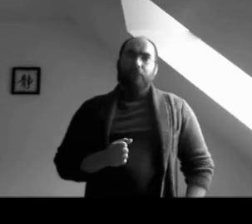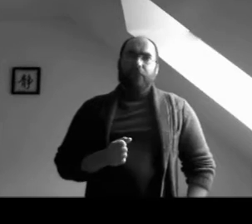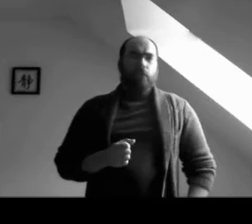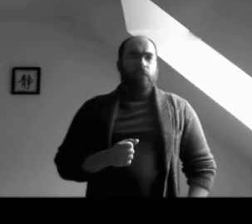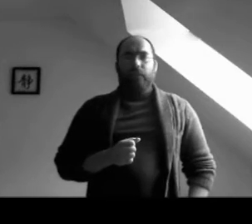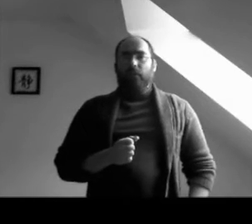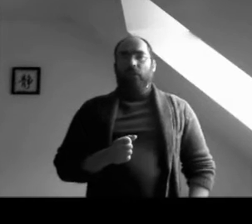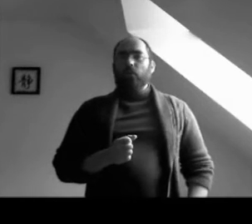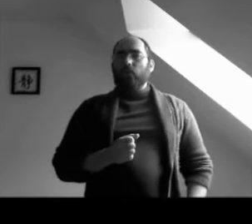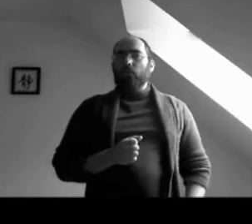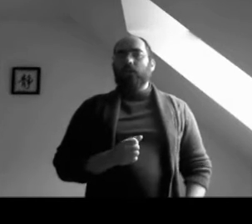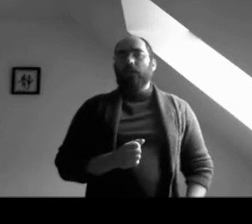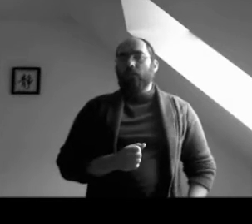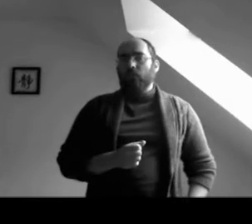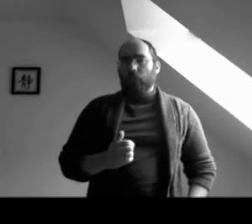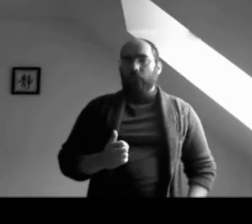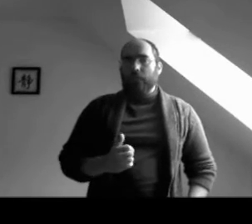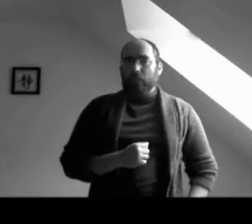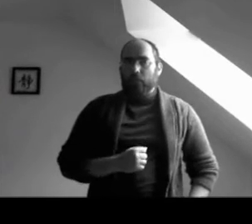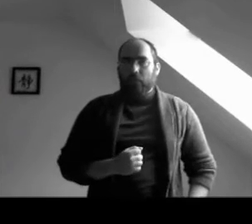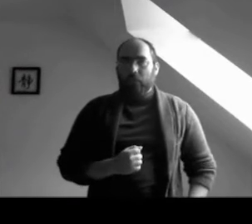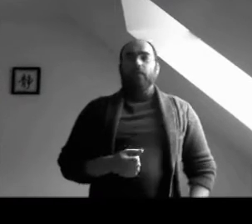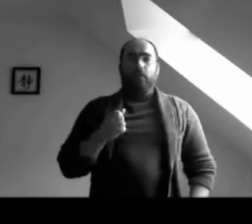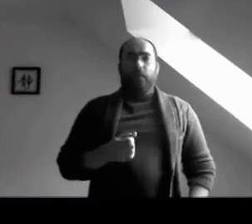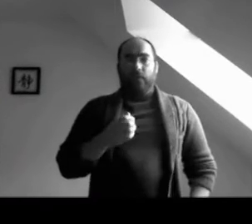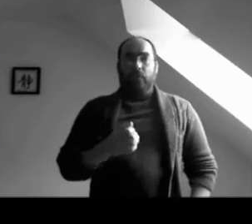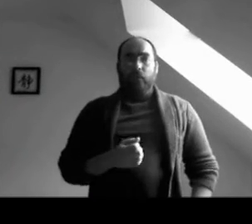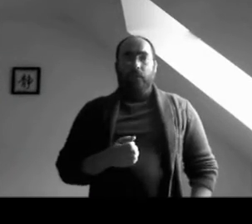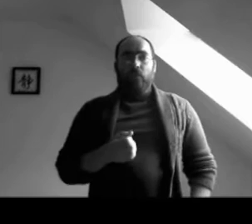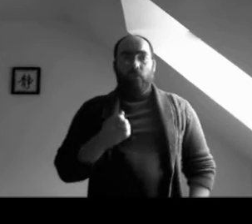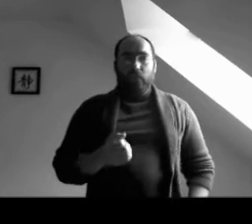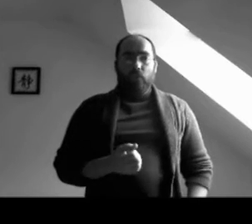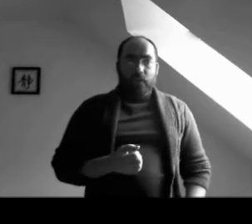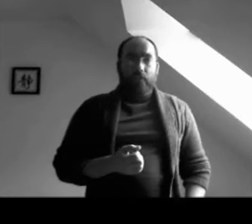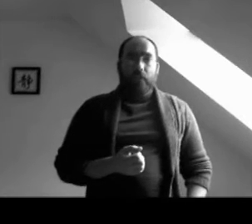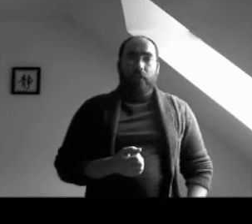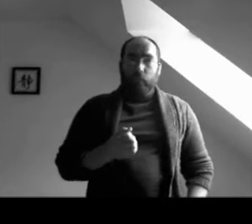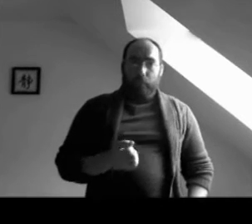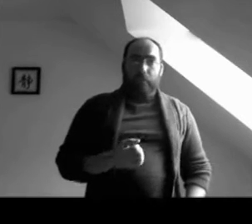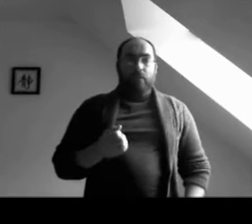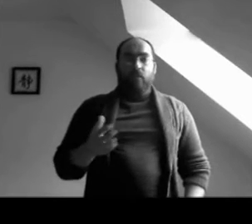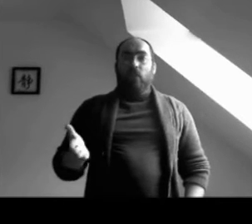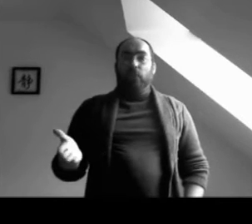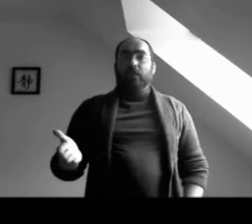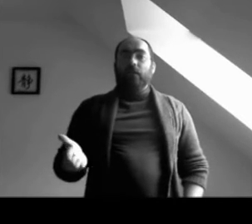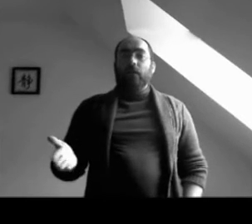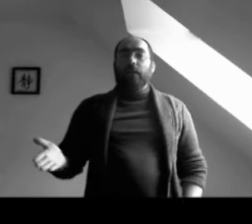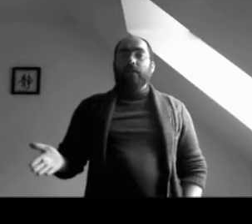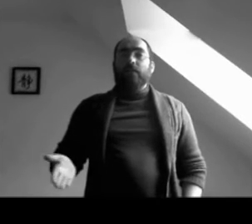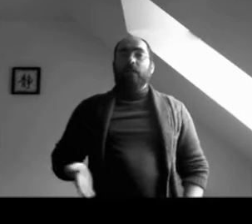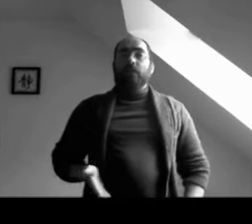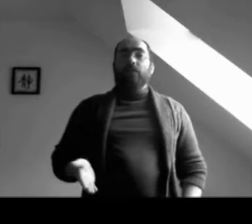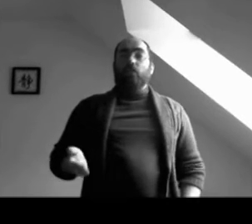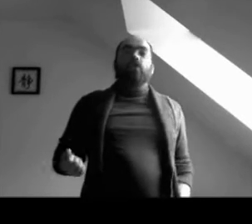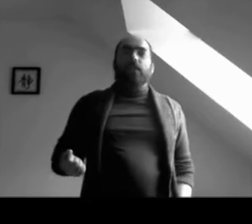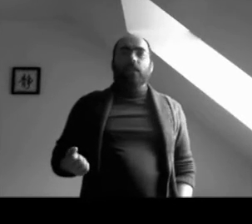Cohen, film vertigineux où tout est question de surface et de faux-semblants. Toutes les ambiguïtés sont aussitôt chassées par du spectacle, laissant croire au spectateur qu'il a